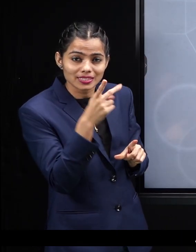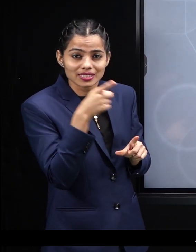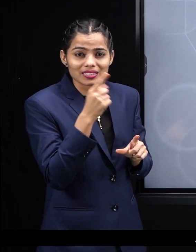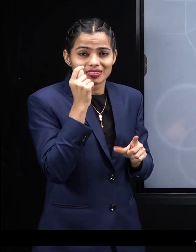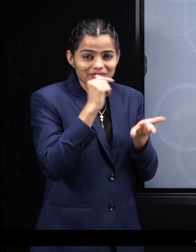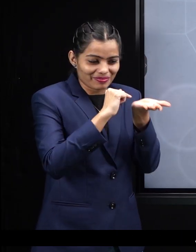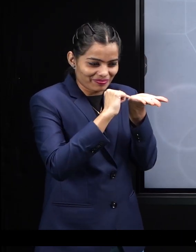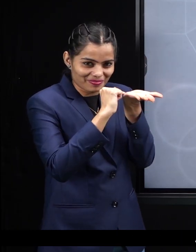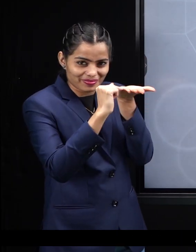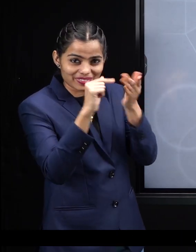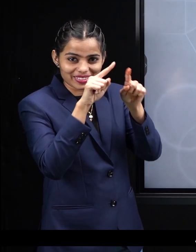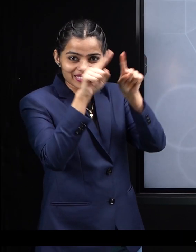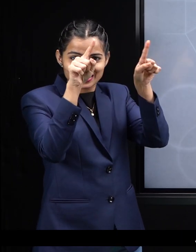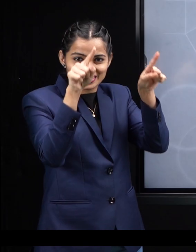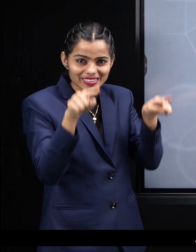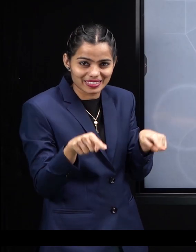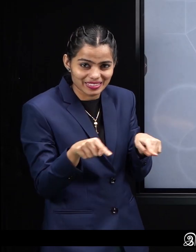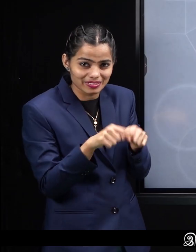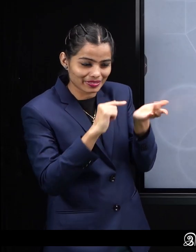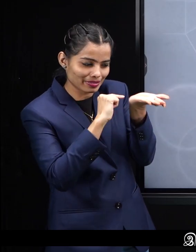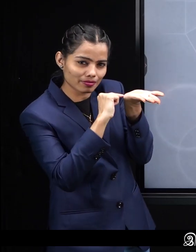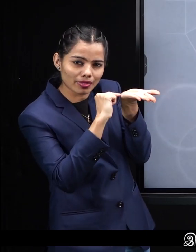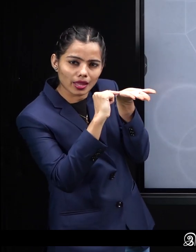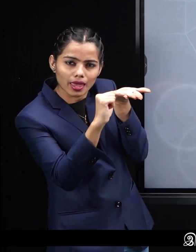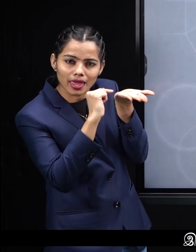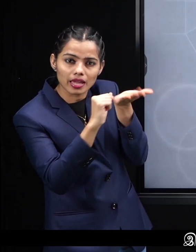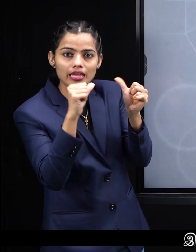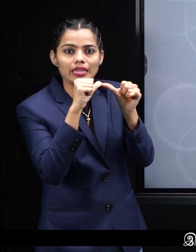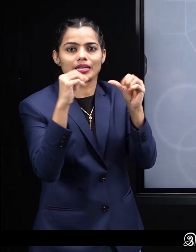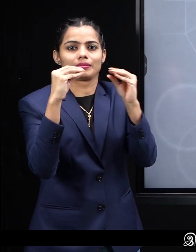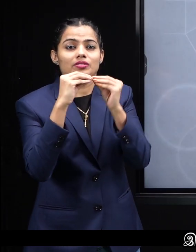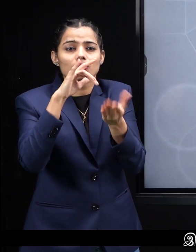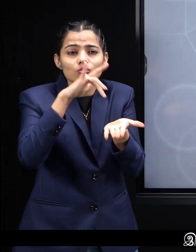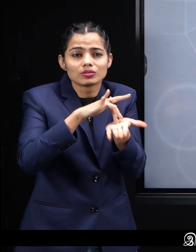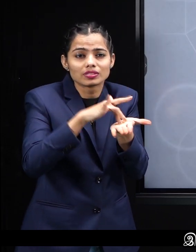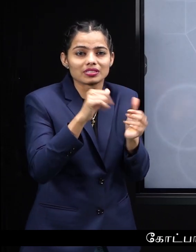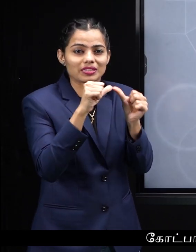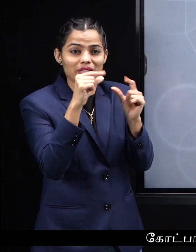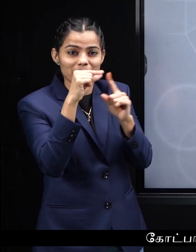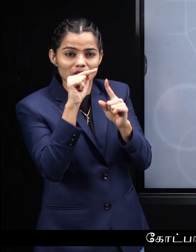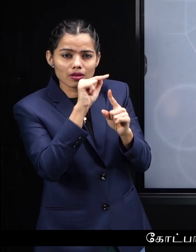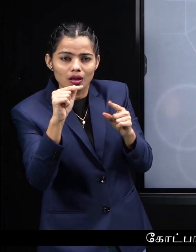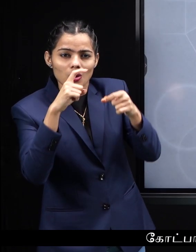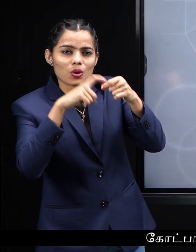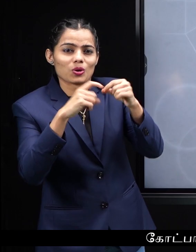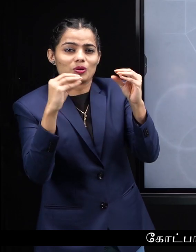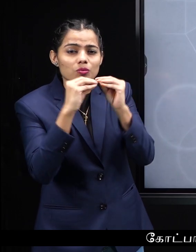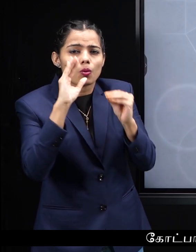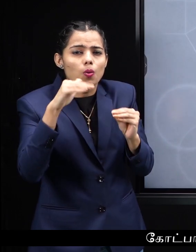QB என்ற வரிப்பகுதியை பார்ப்போம். இரண்டு பக்கங்களிலும் PQ சேர்க்கப்படும்போது கோட்பாடு 2 படி